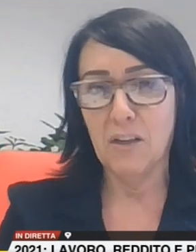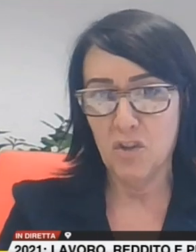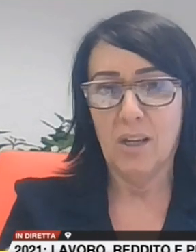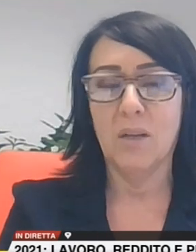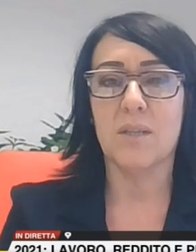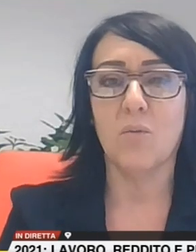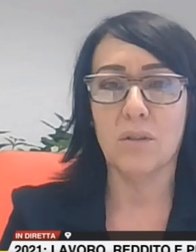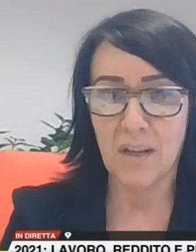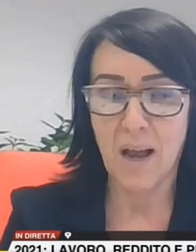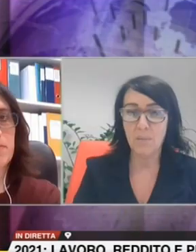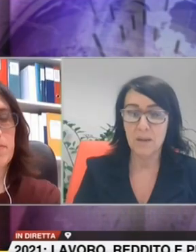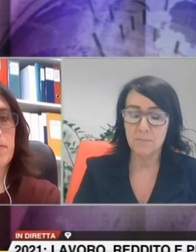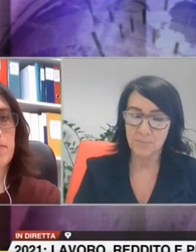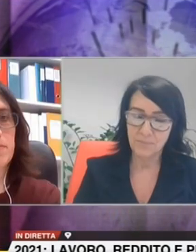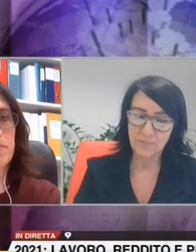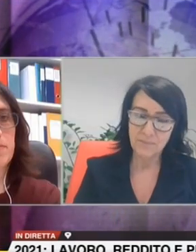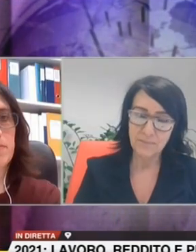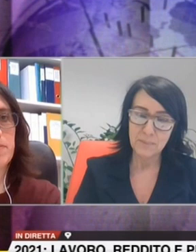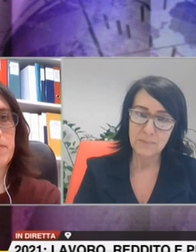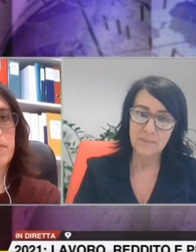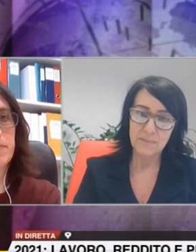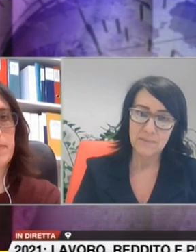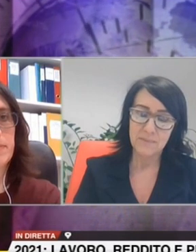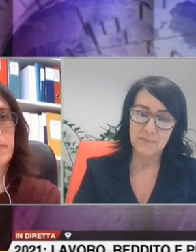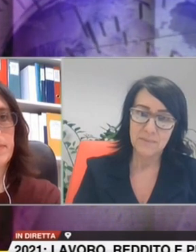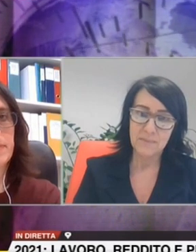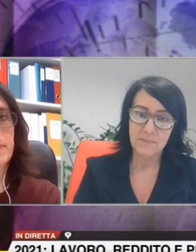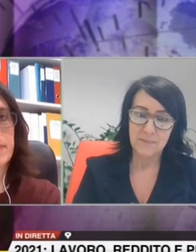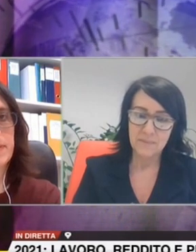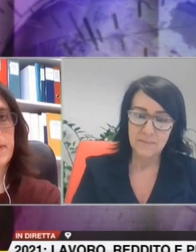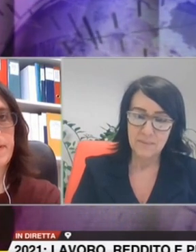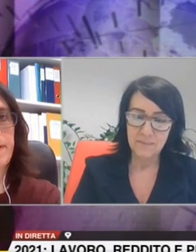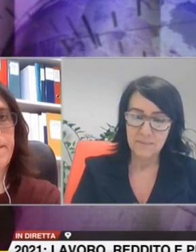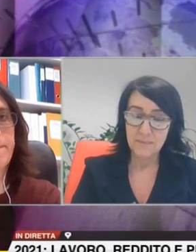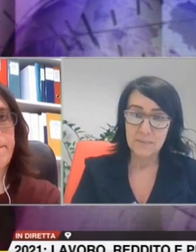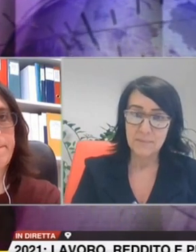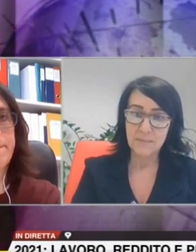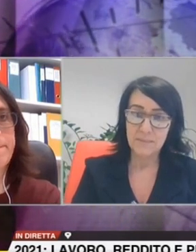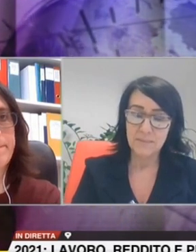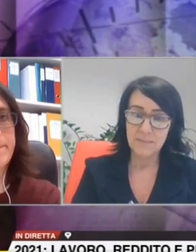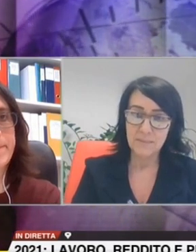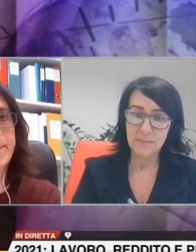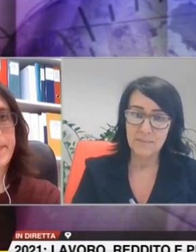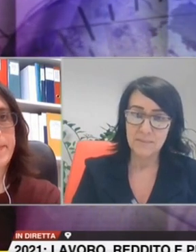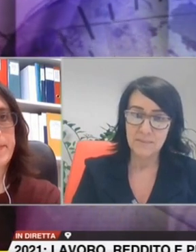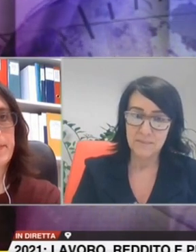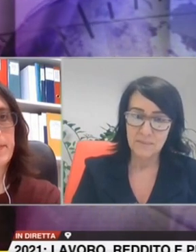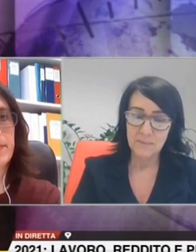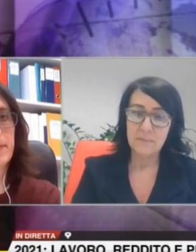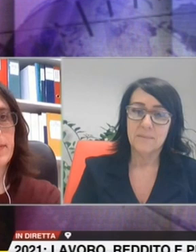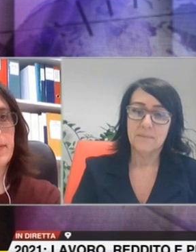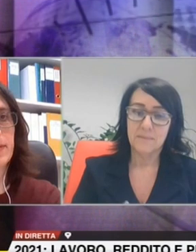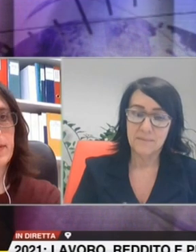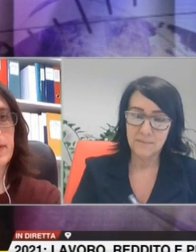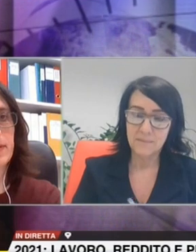poter beneficiare di questa quota variabile. Ecco, ricordiamo, adesso c'è una telefonata, però ricordiamo che per poter usufruire di questi bonus bisogna